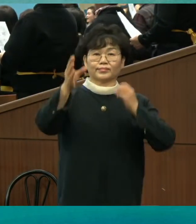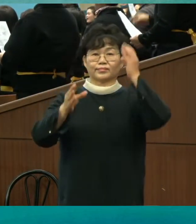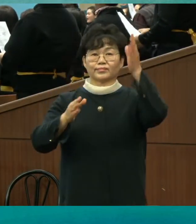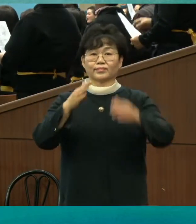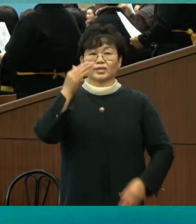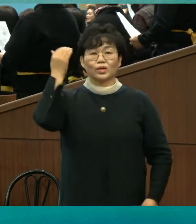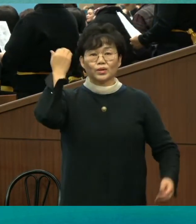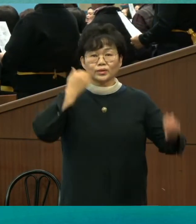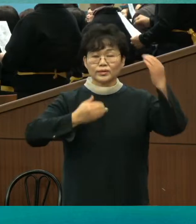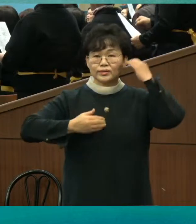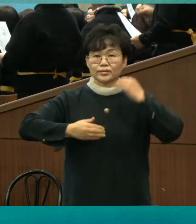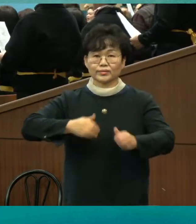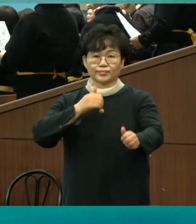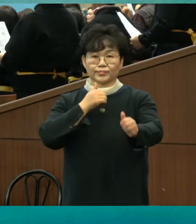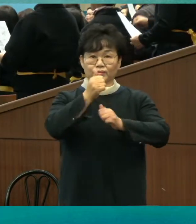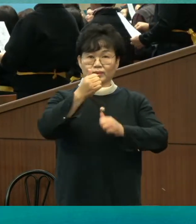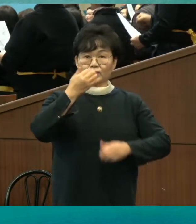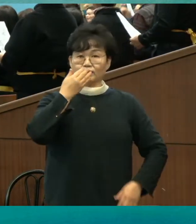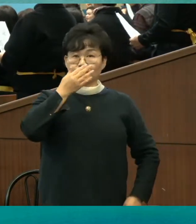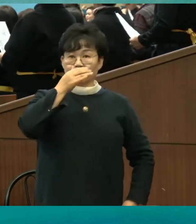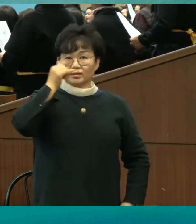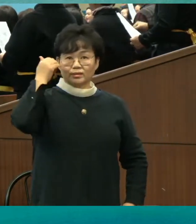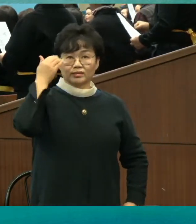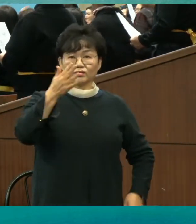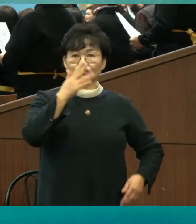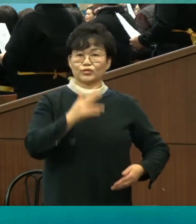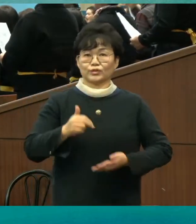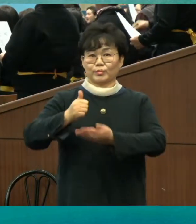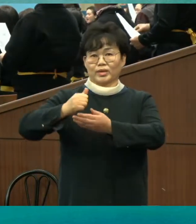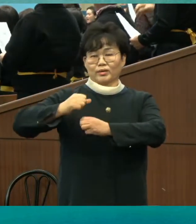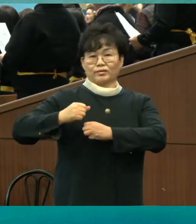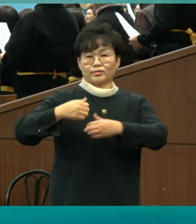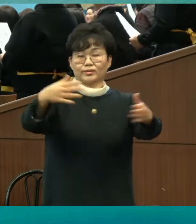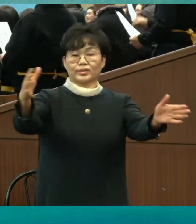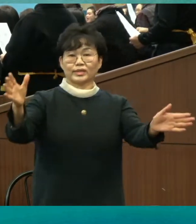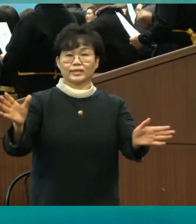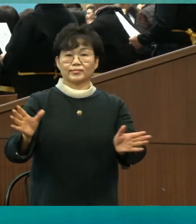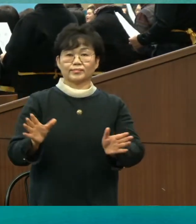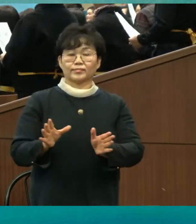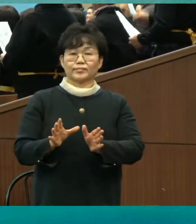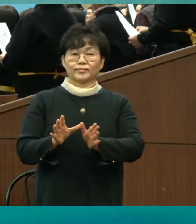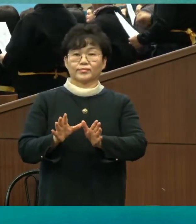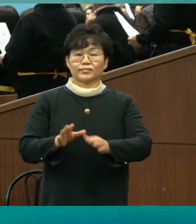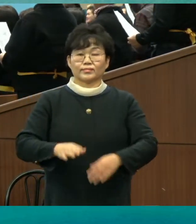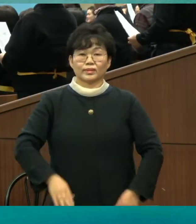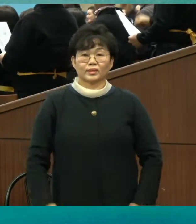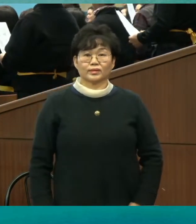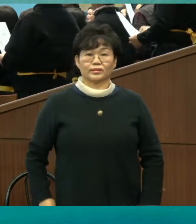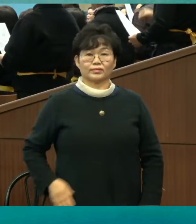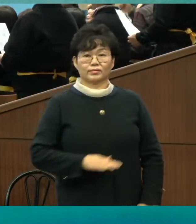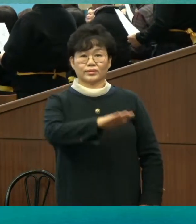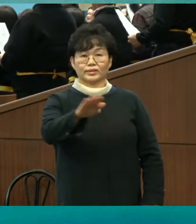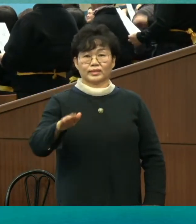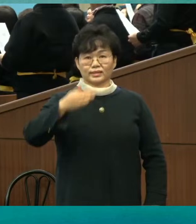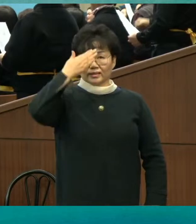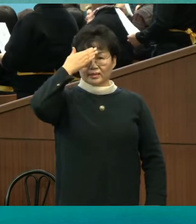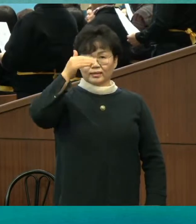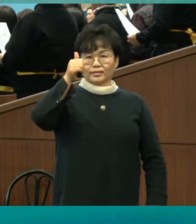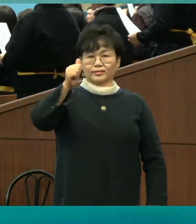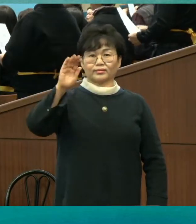요나 땅에 쏟아 주님의 군대 우리